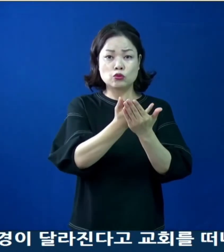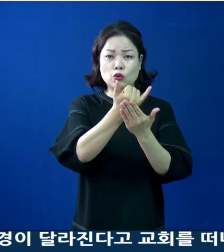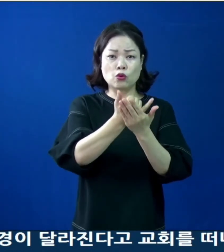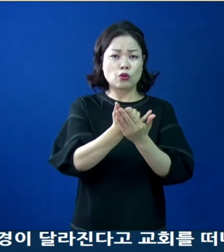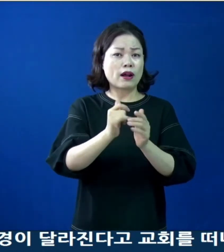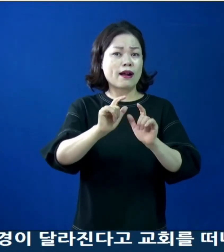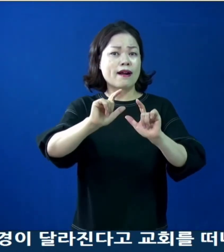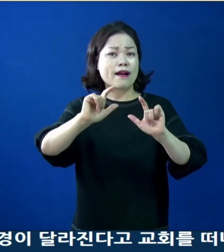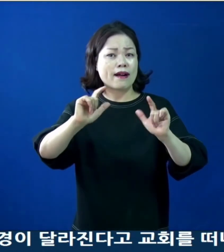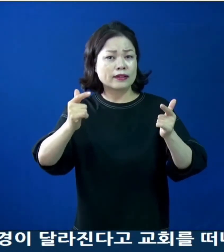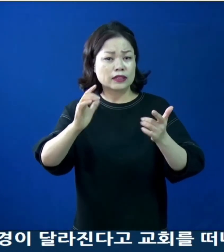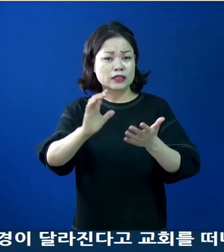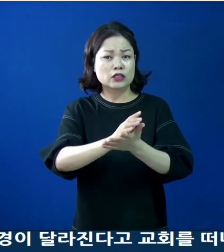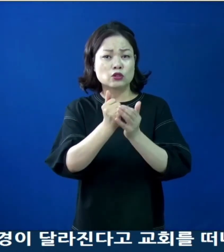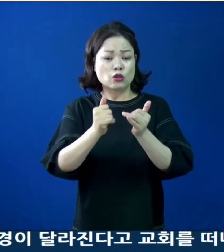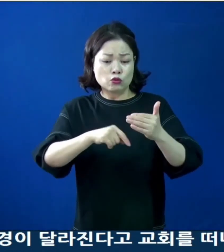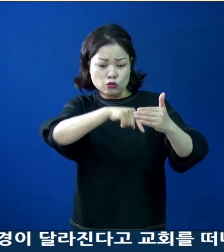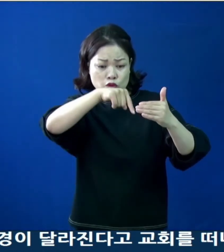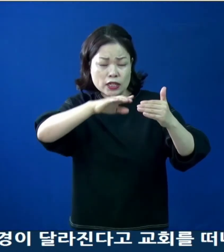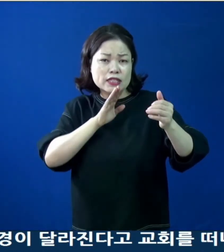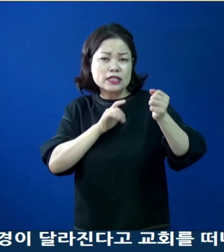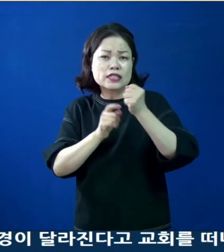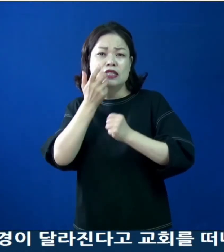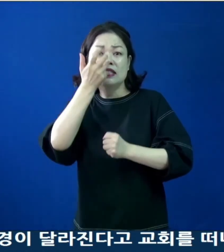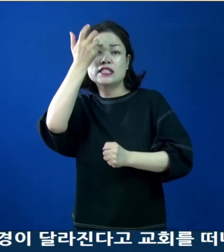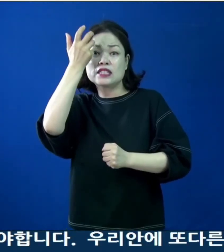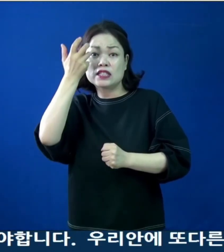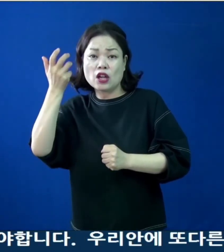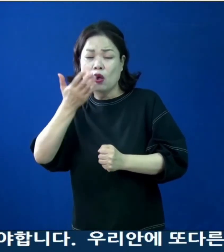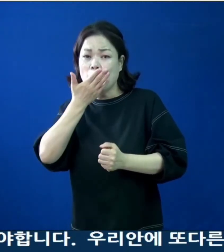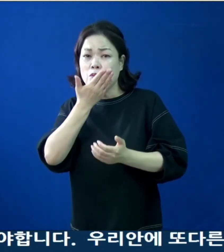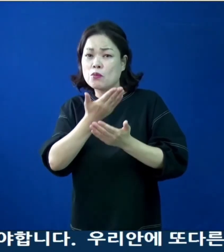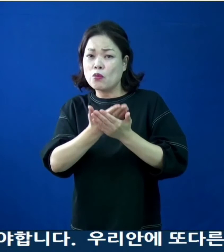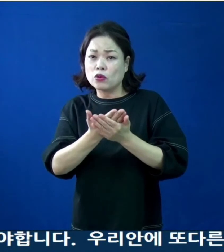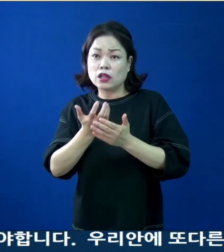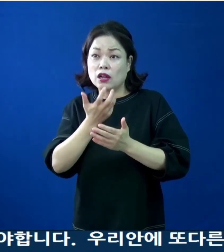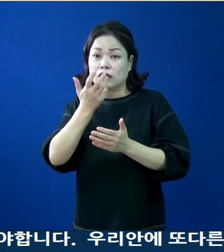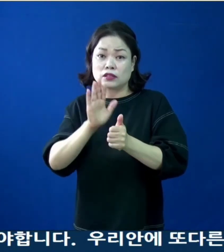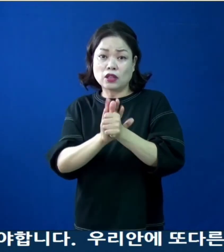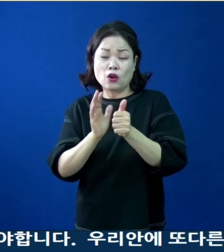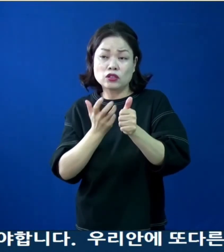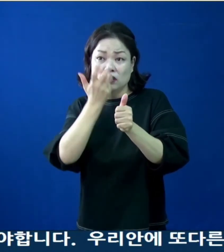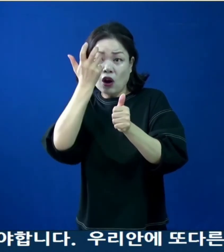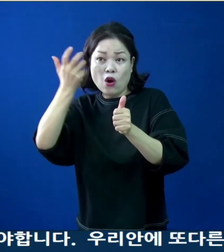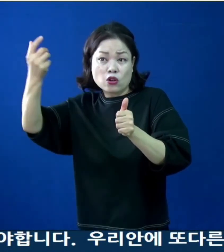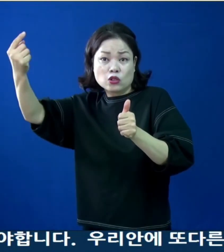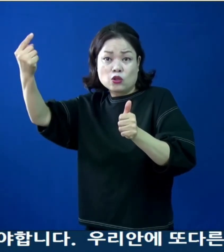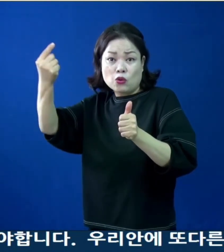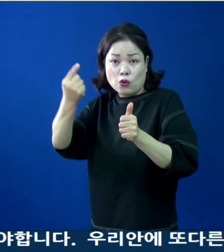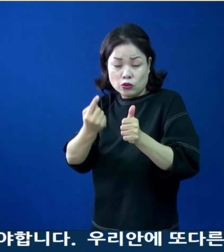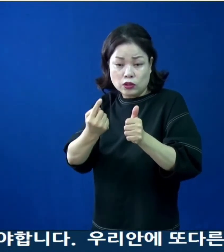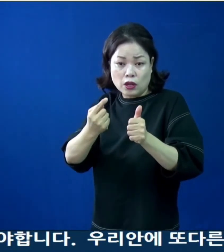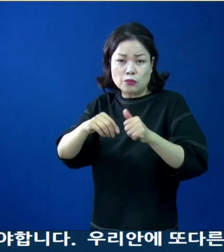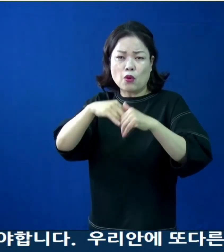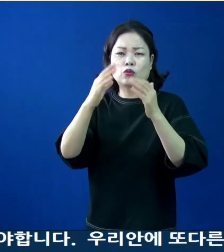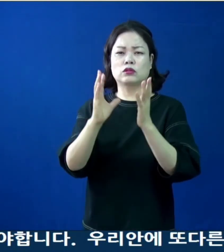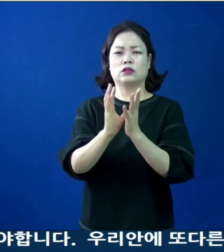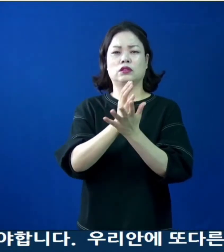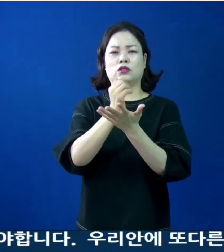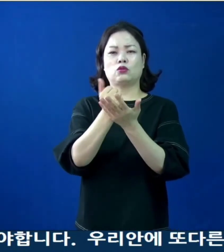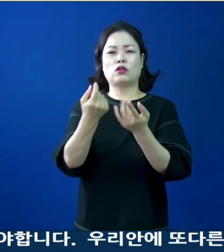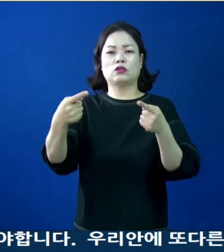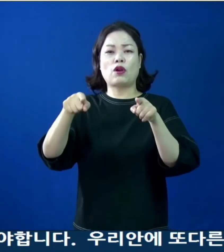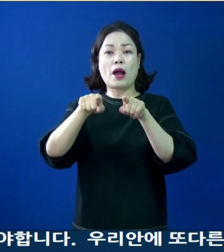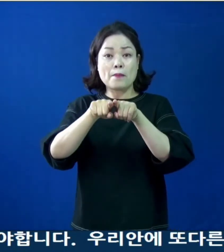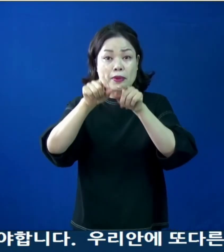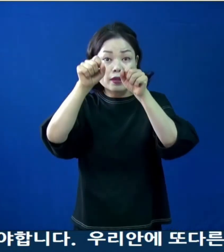아닙니다. 그리스도인은 우리 안에 진리의 영, 보혜사 성령님 두셔서 모든 시대의 그리스도인들과 항상